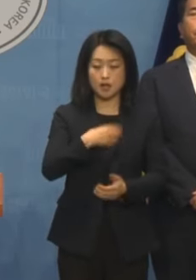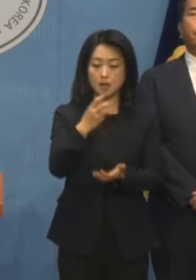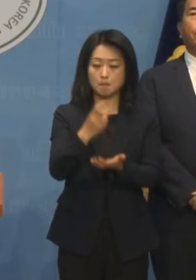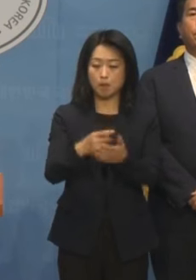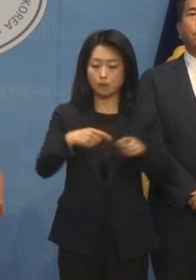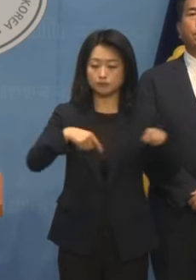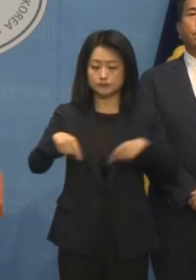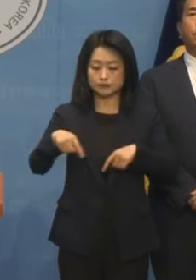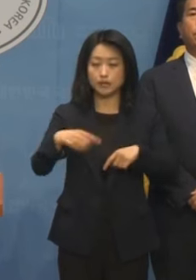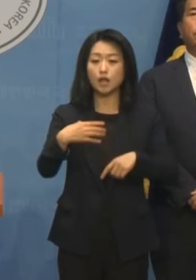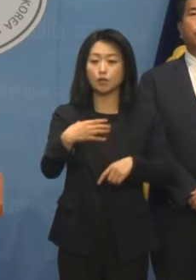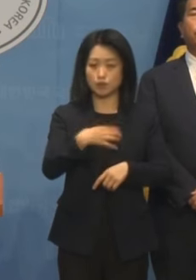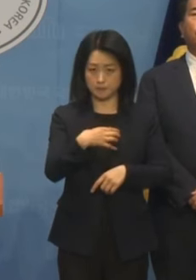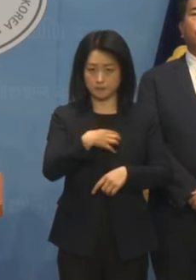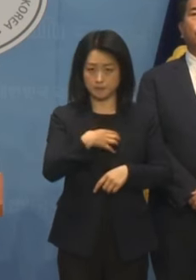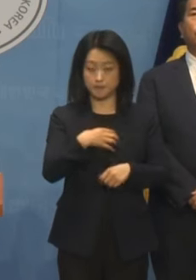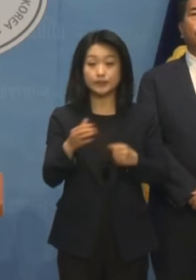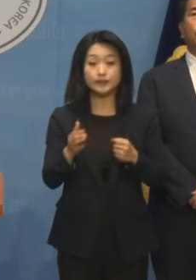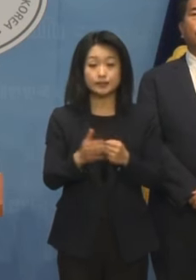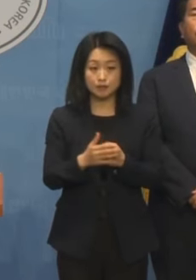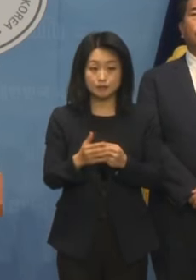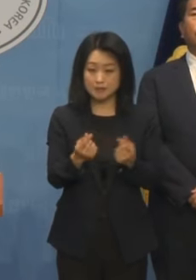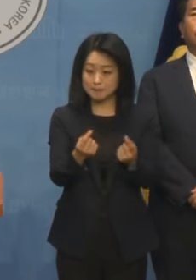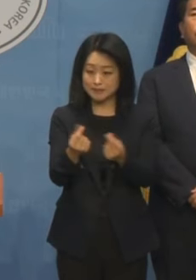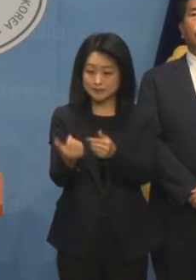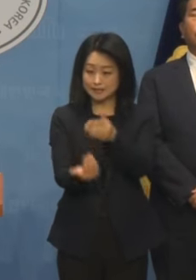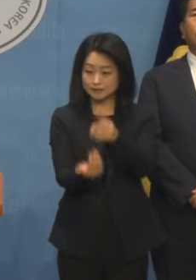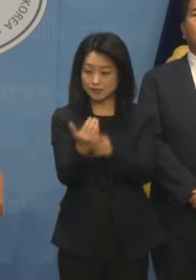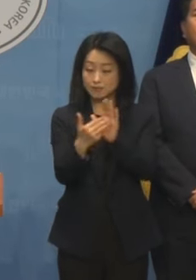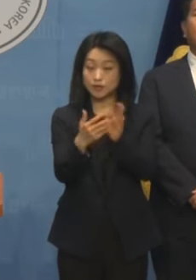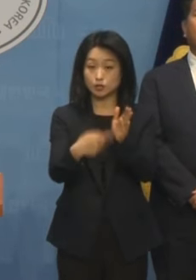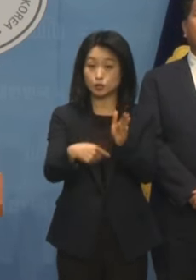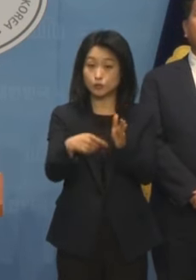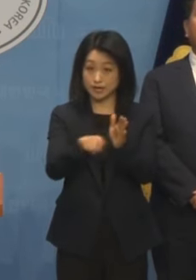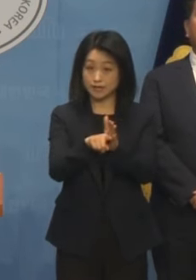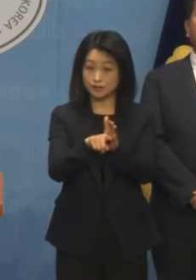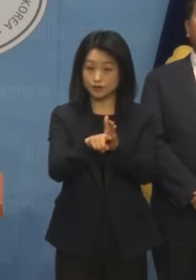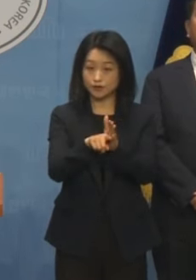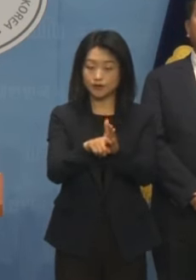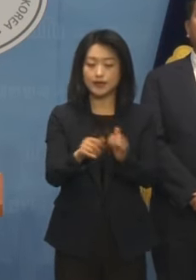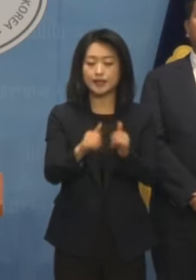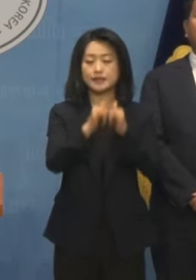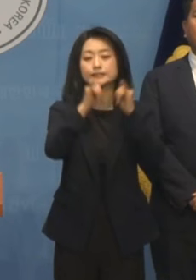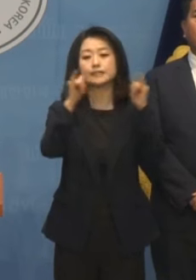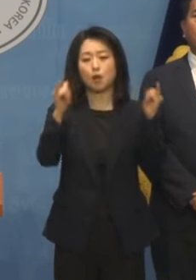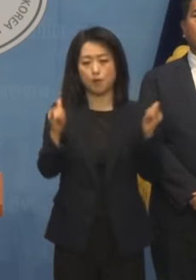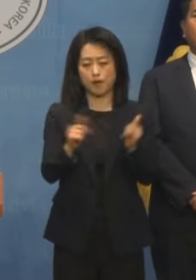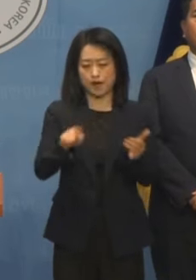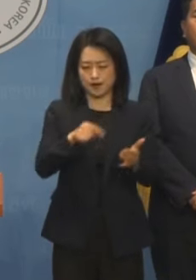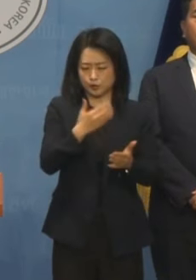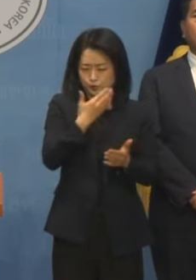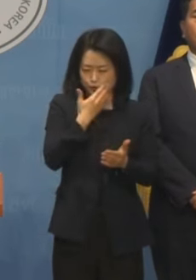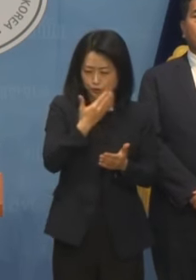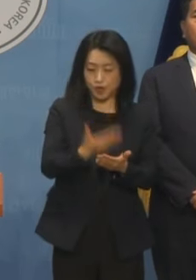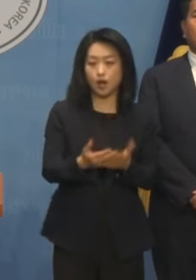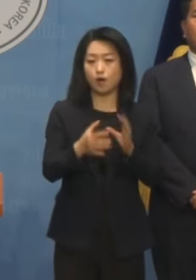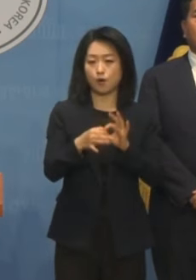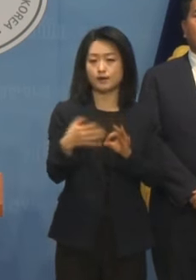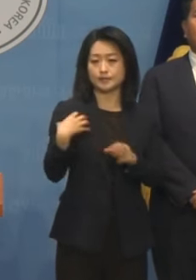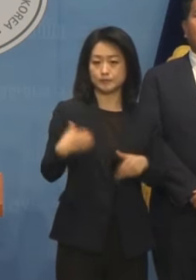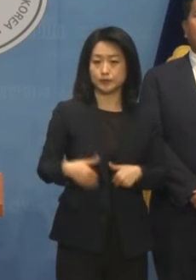법치주의에 대한 위협이기 때문에 유사 사건의 재발을 예방하는 것은 사회적 차원의 중대한